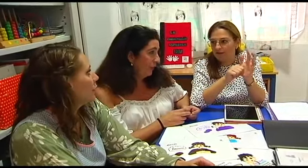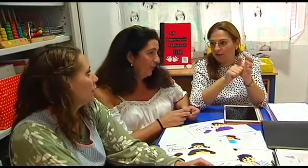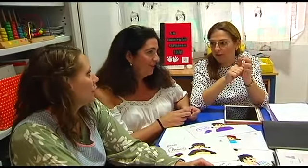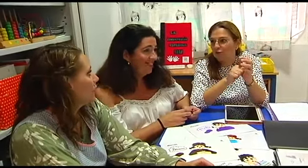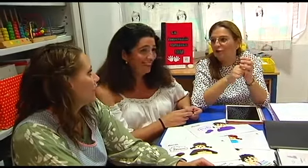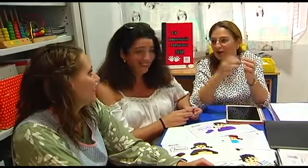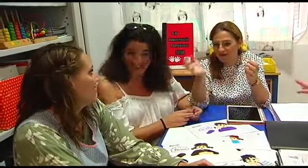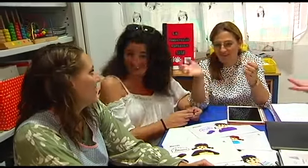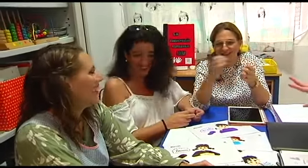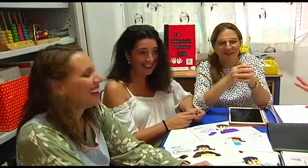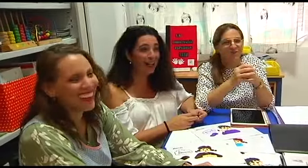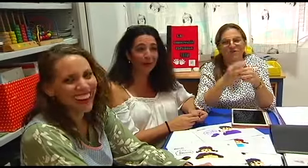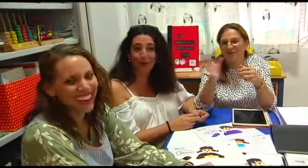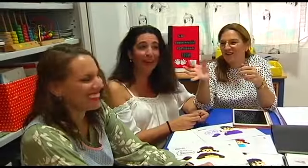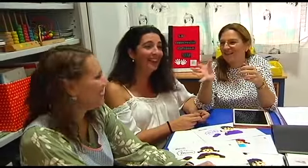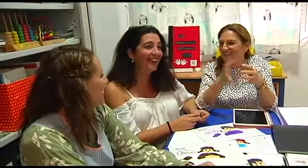míos, los tuyos. El tuyo. tulean.